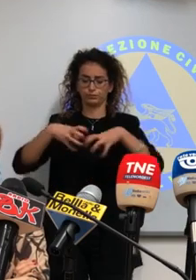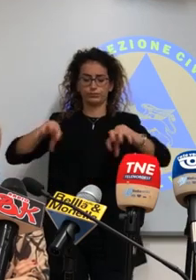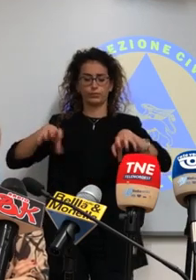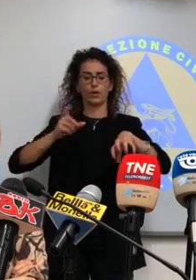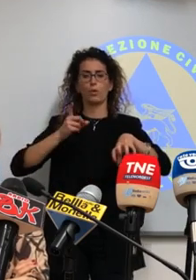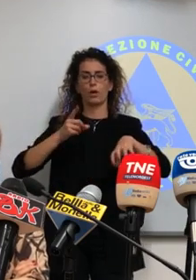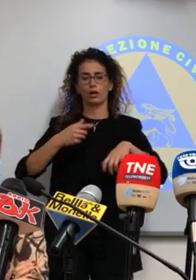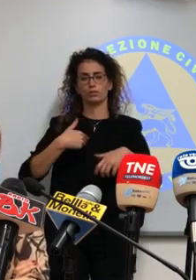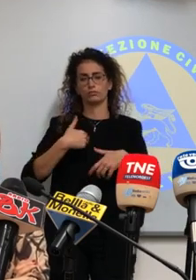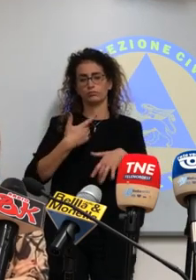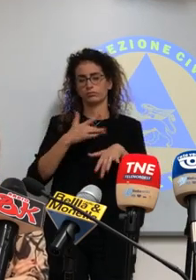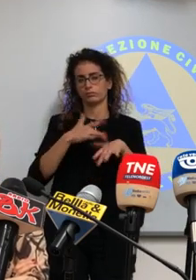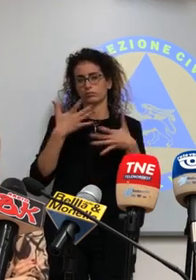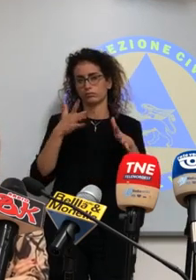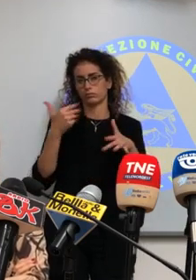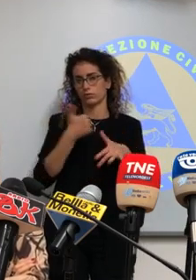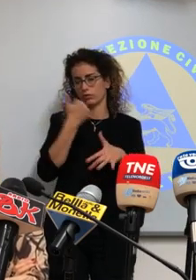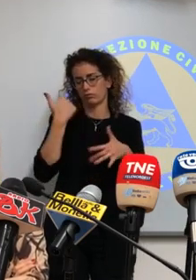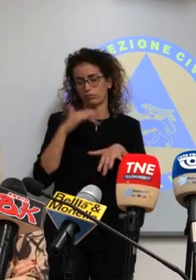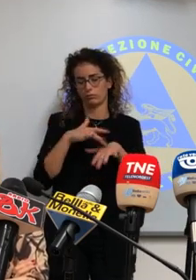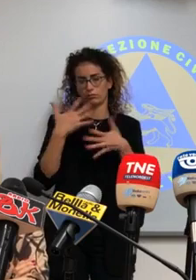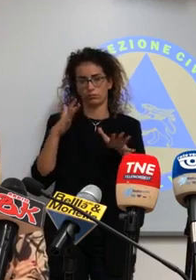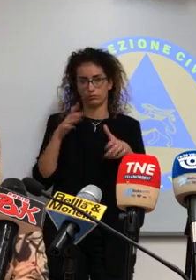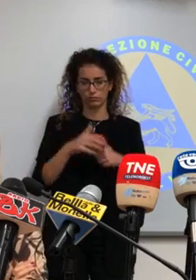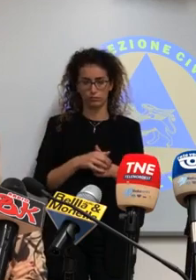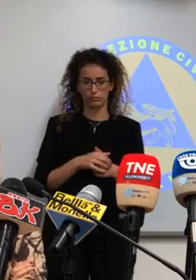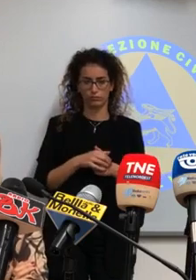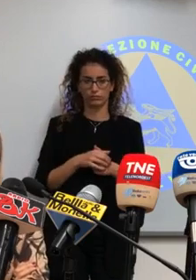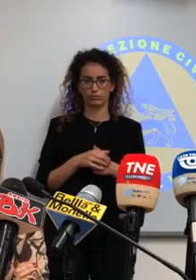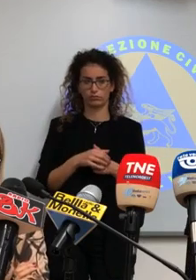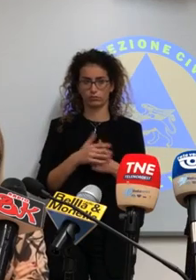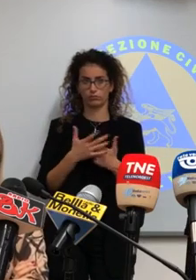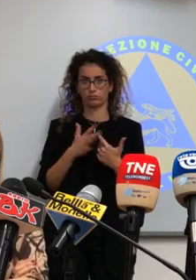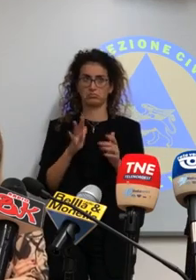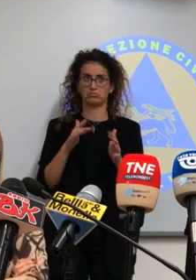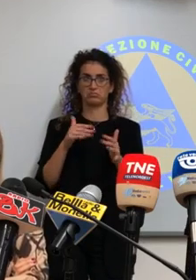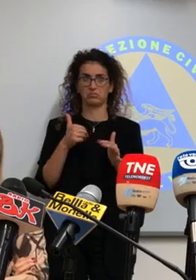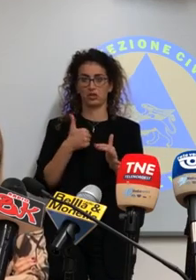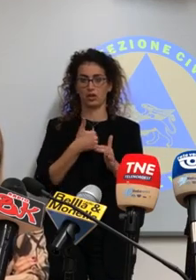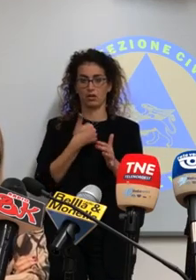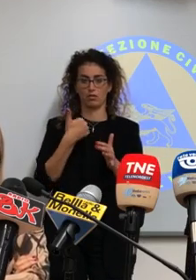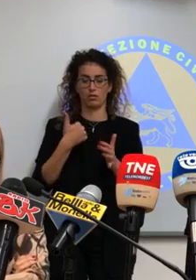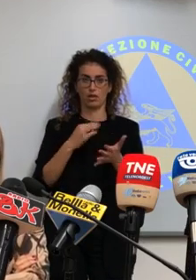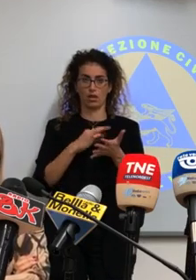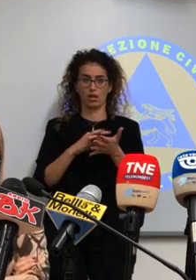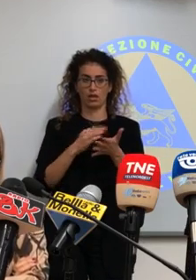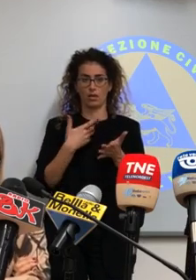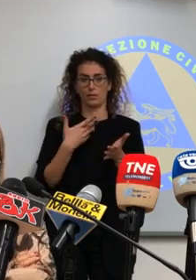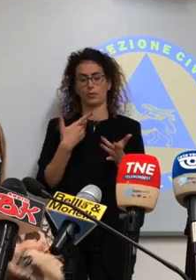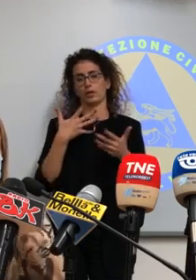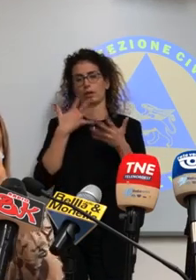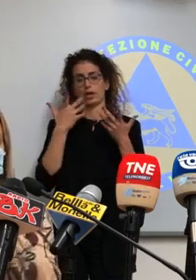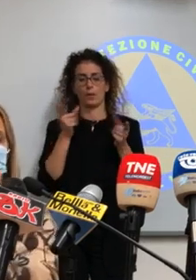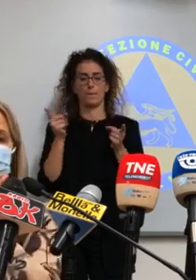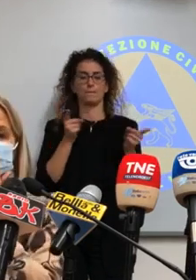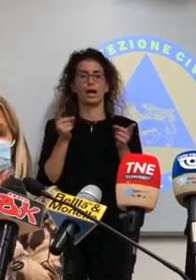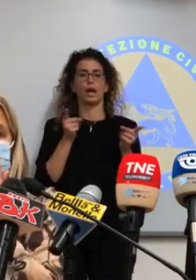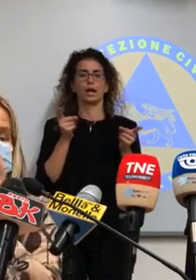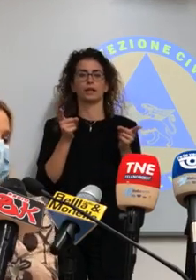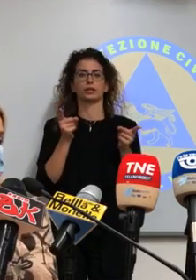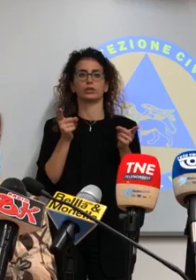questo? L'abbiamo già sperimentato l'anno scorso, l'abbiamo portato avanti per quasi tutto l'anno scolastico, tranne il periodo in cui